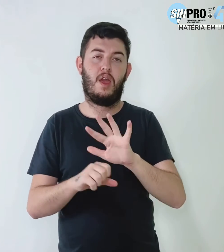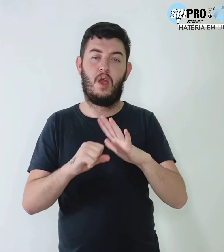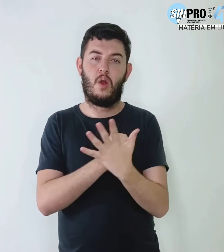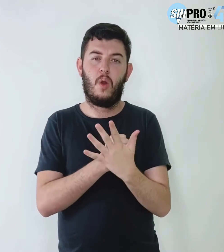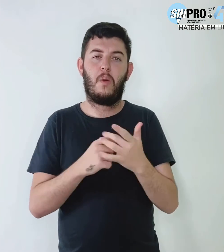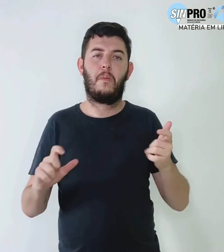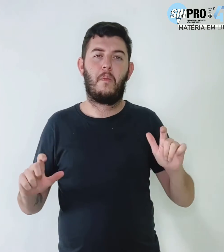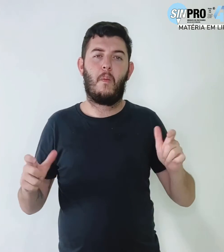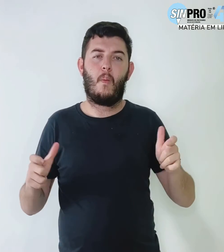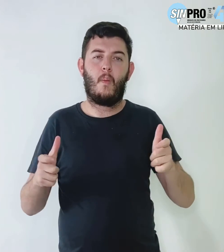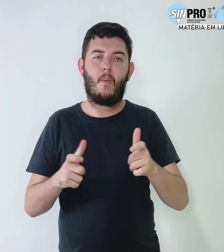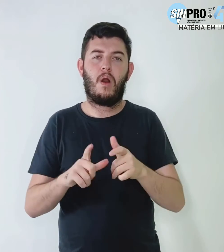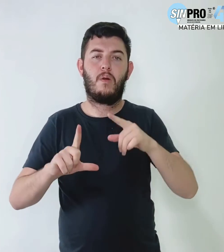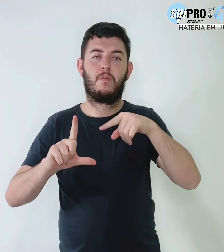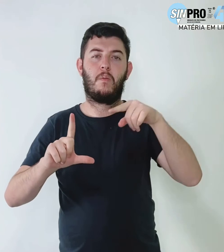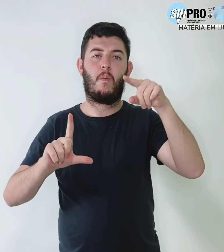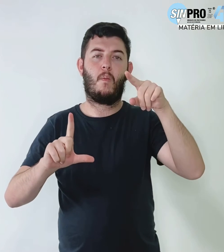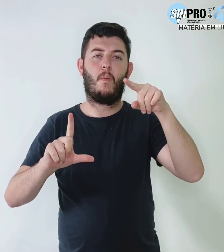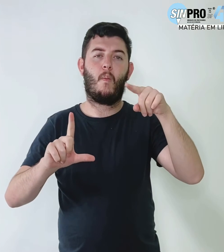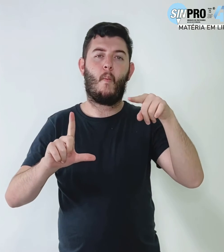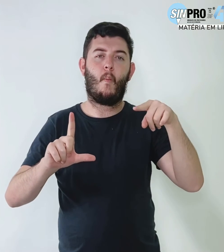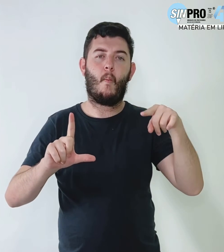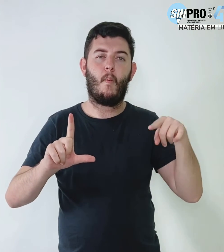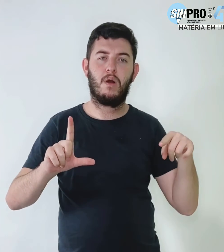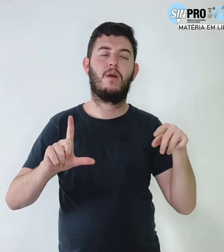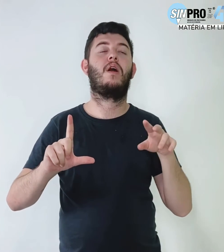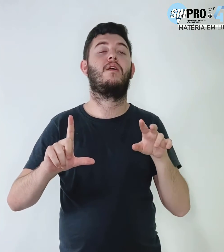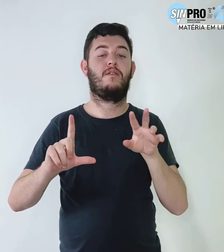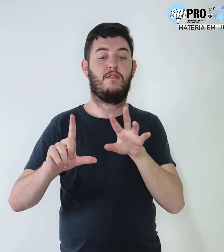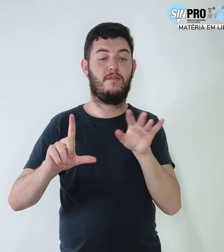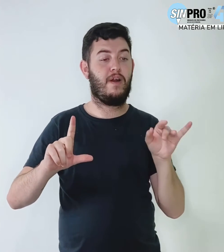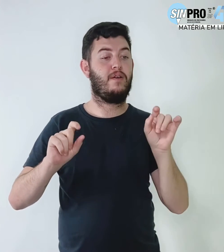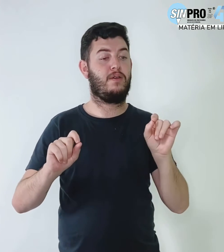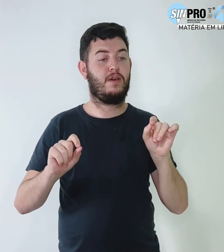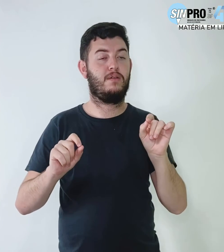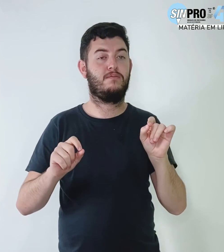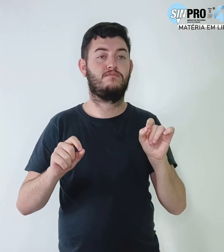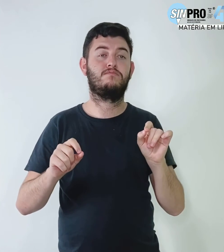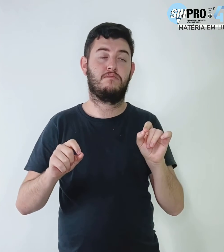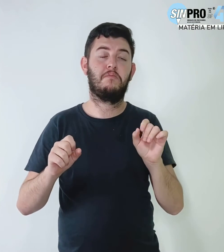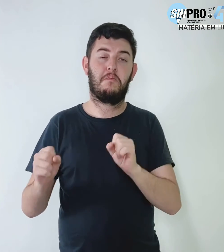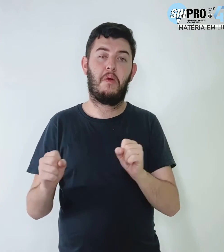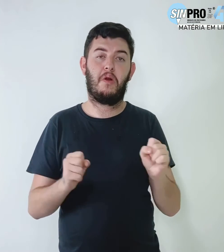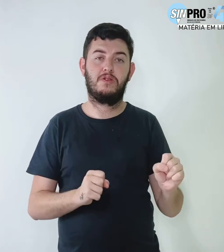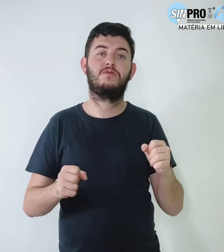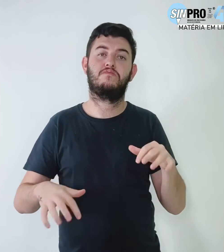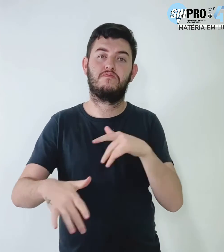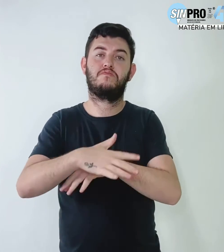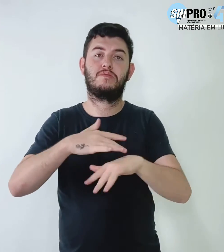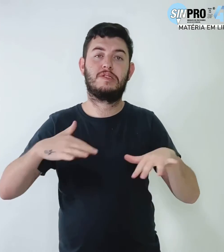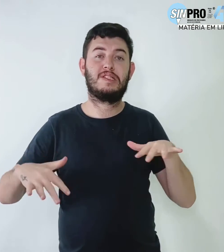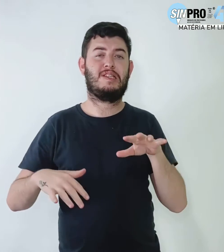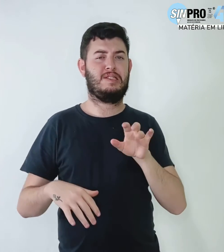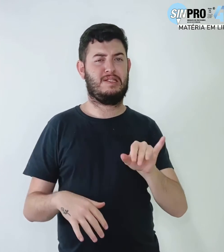reduzir o número de casos, a gente pode voltar. Mas, se a gente voltar simplesmente ao que